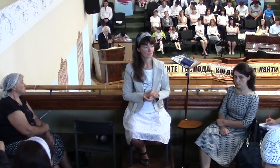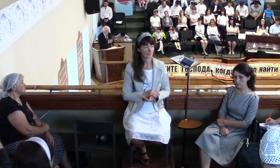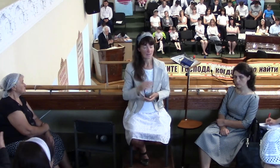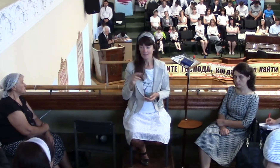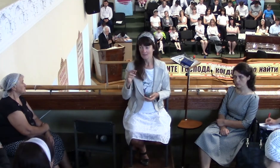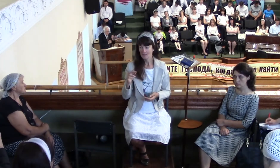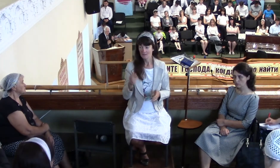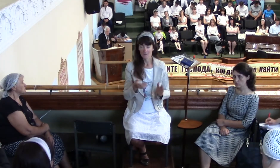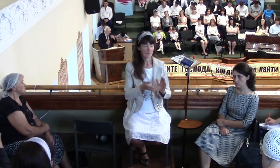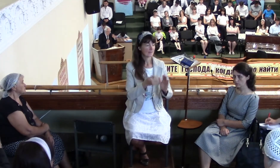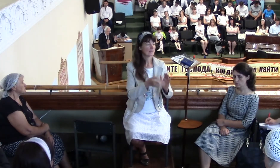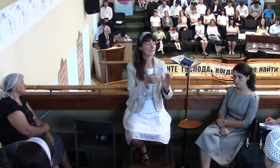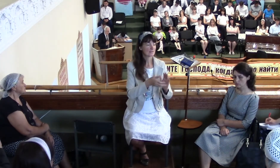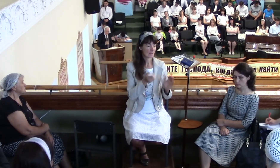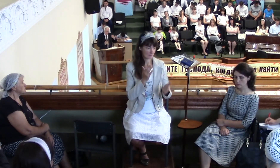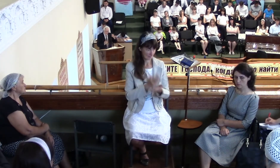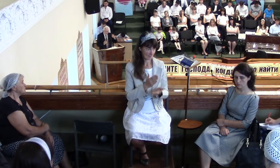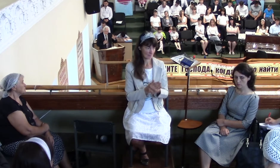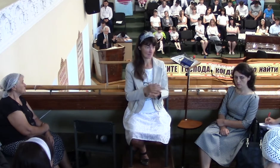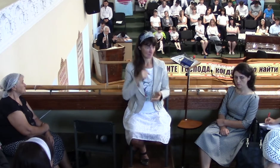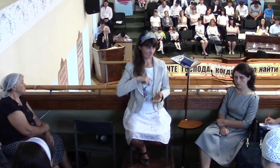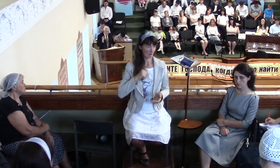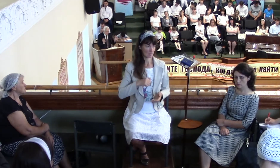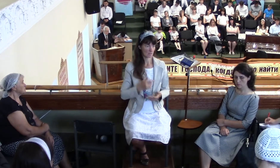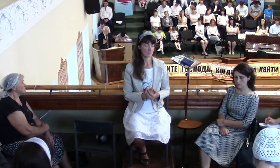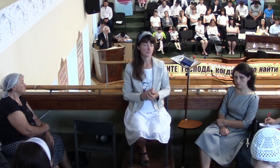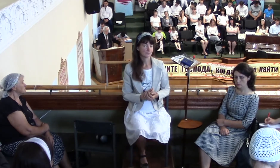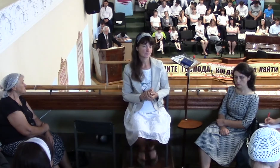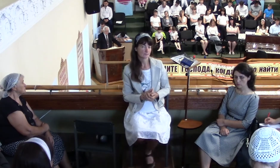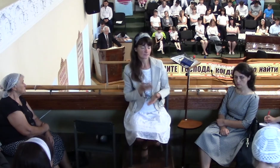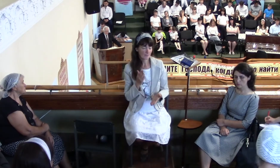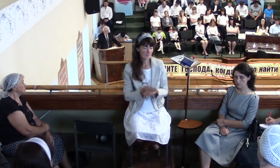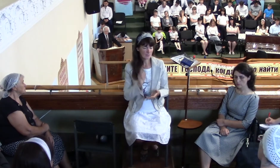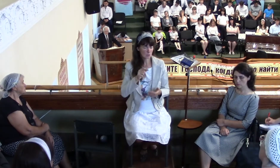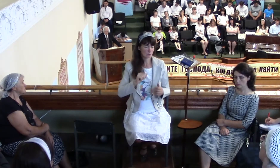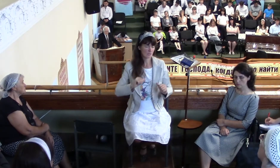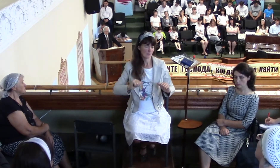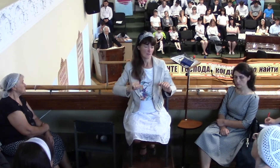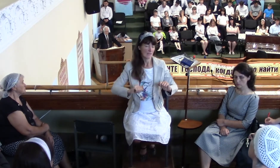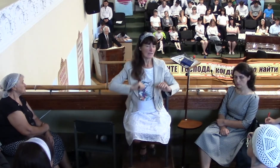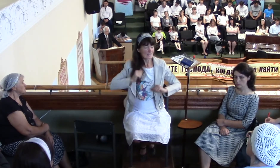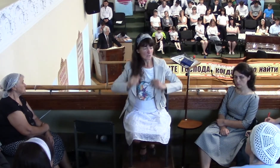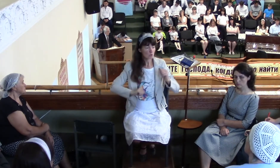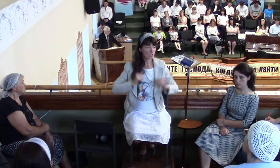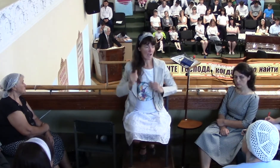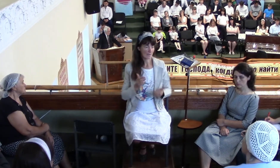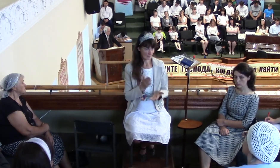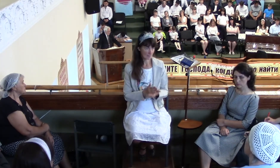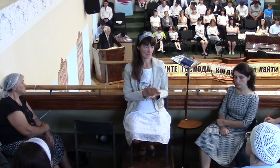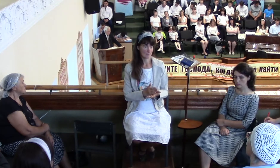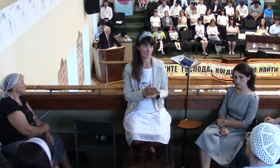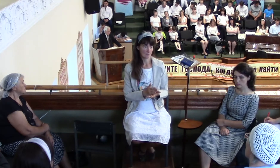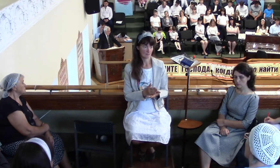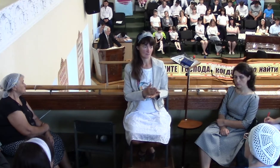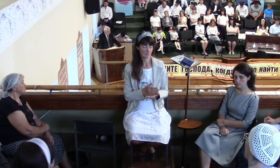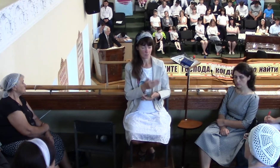что-то греховное, что воюет, что искушает нас. Я думаю, вы согласитесь